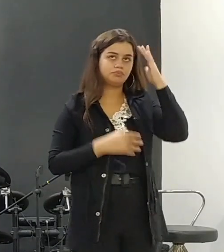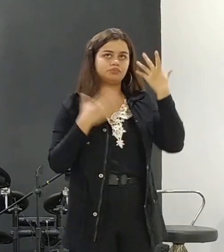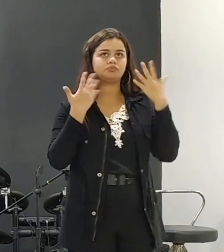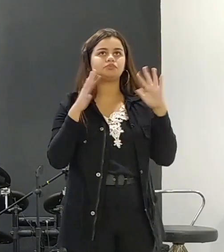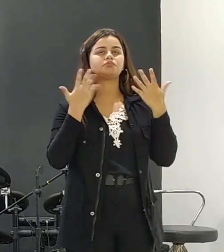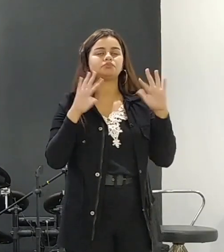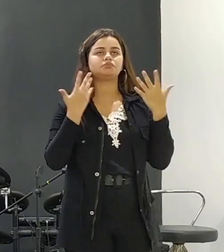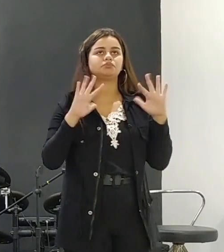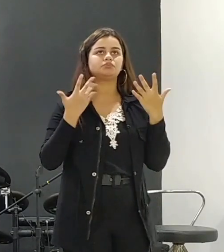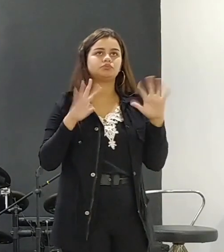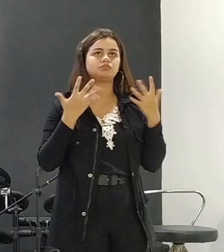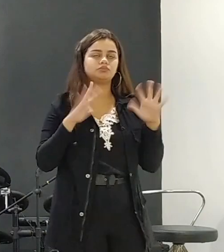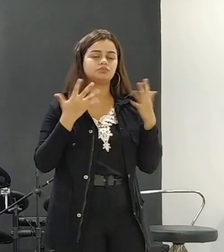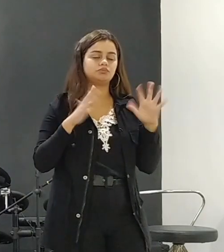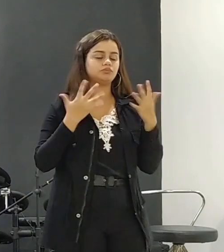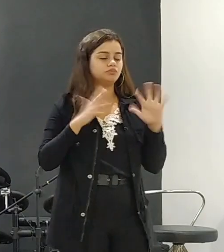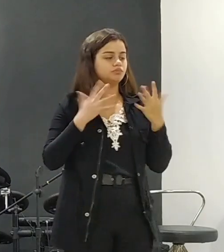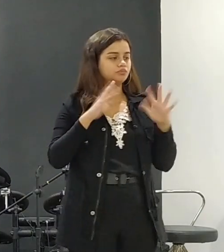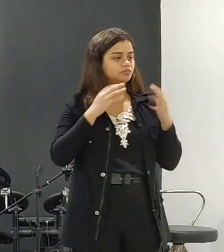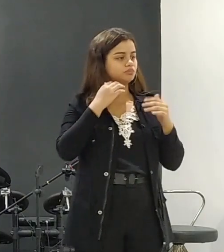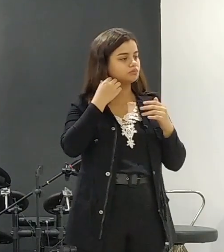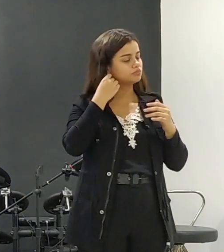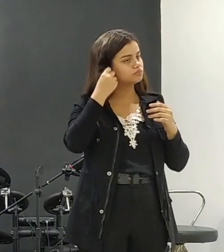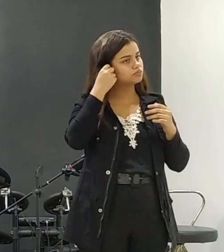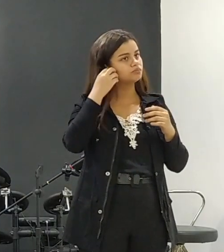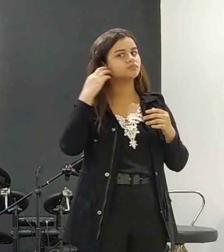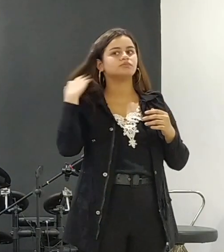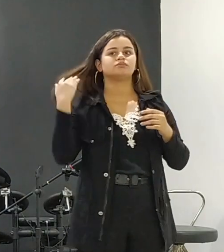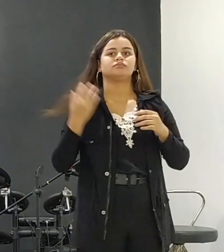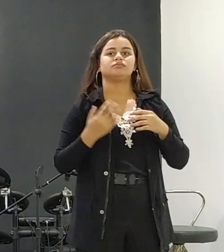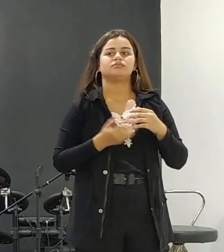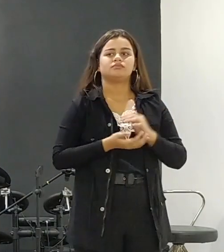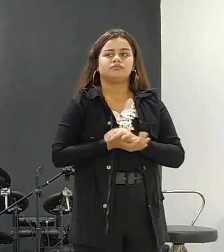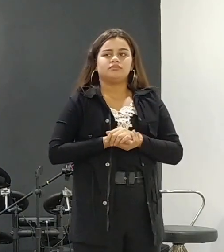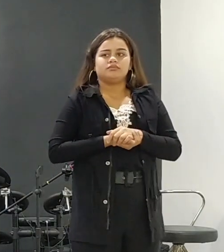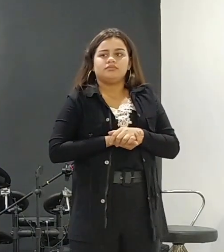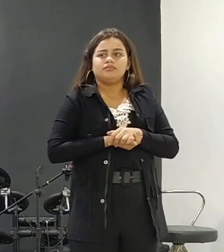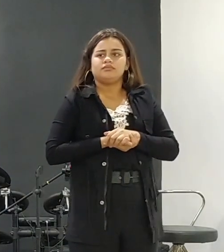Aleluia. Louvado seja Deus.